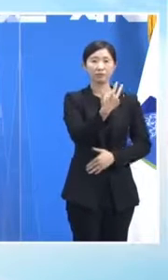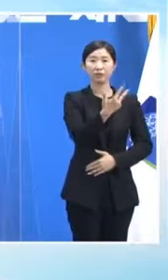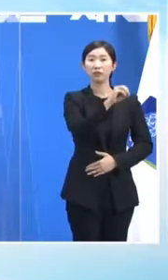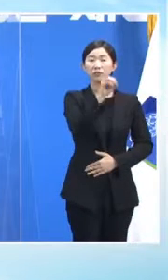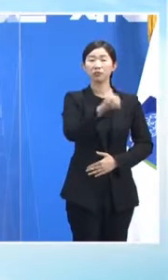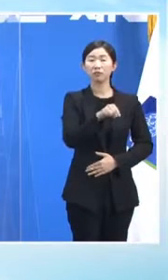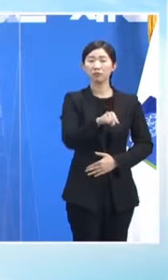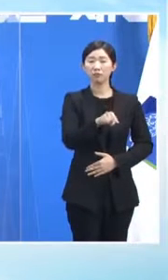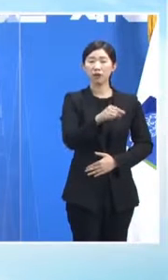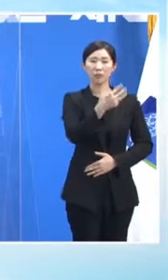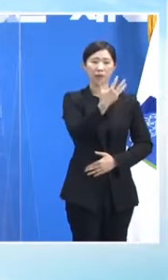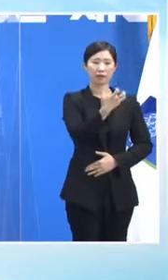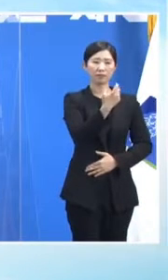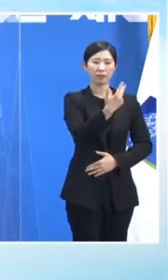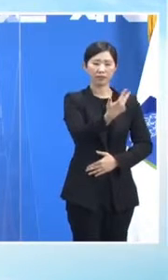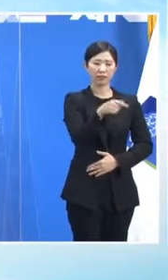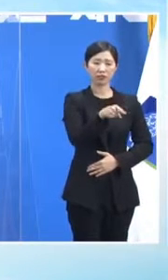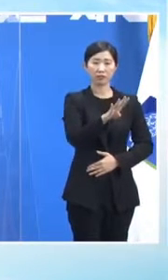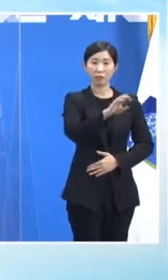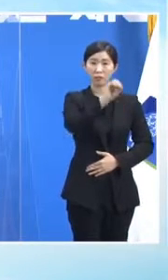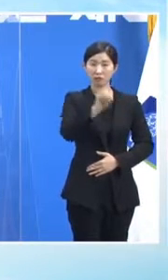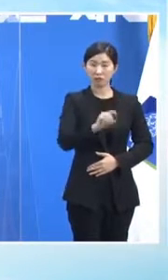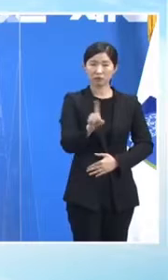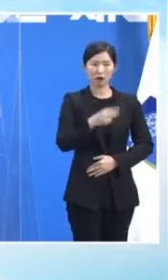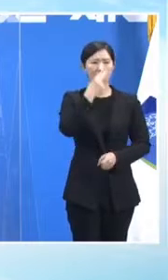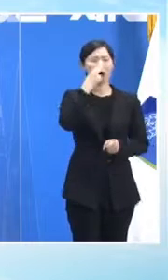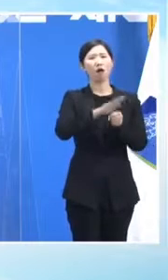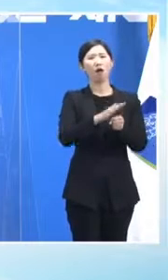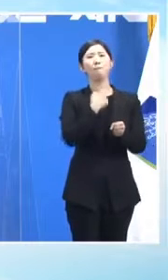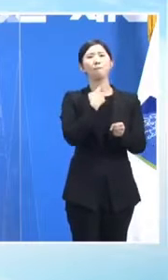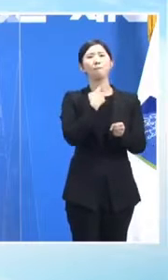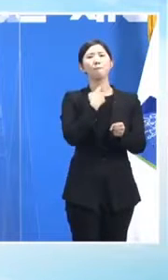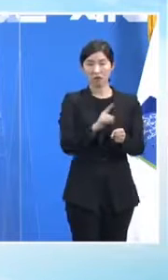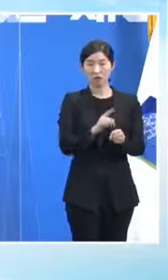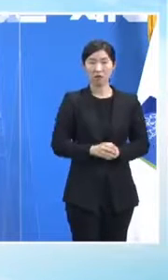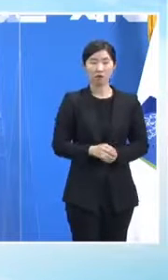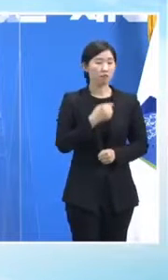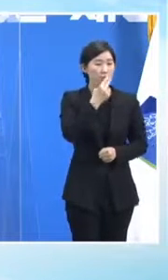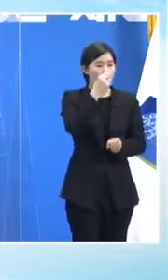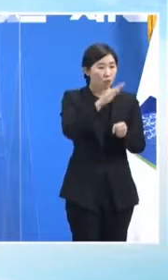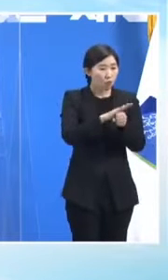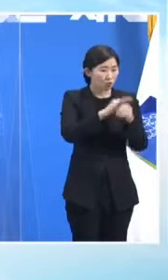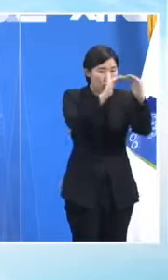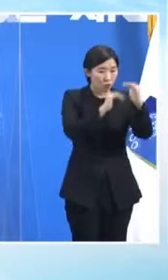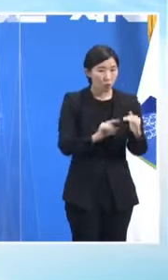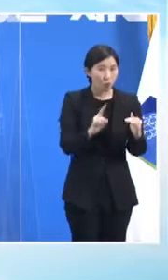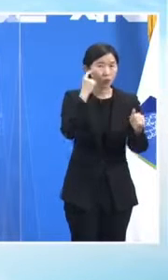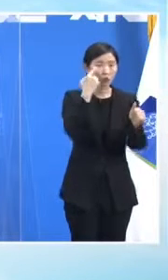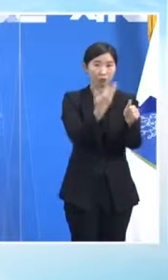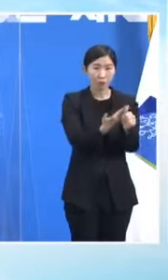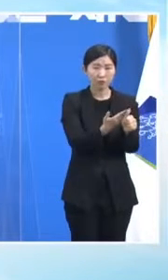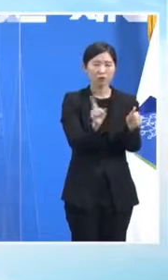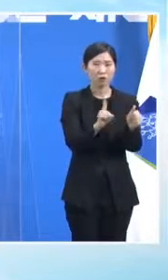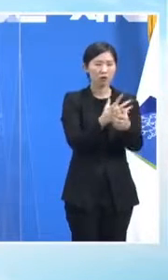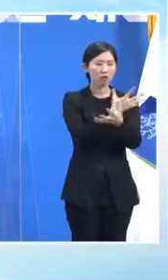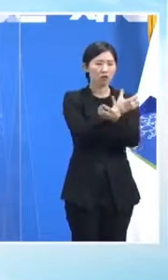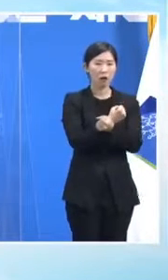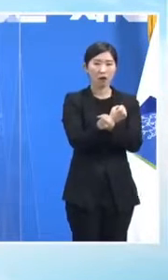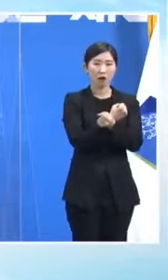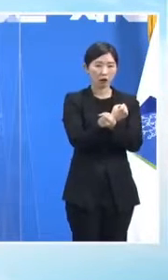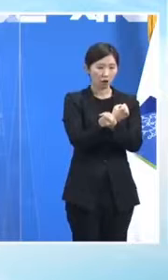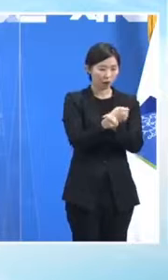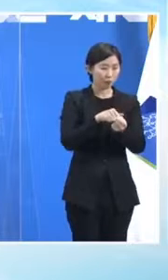87.4%가 부당행위를 경험한 적이 있다라고 답변을 하였는데 주된 부당행위의 내용은 계약 조건 이해의